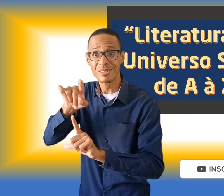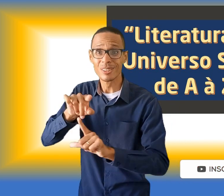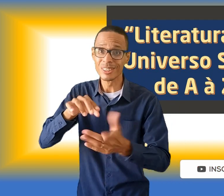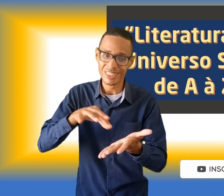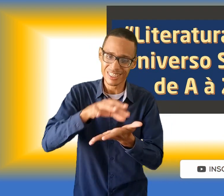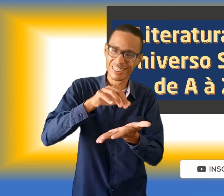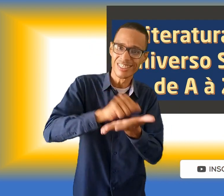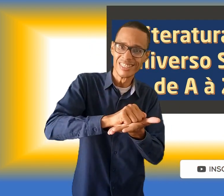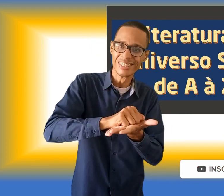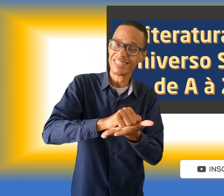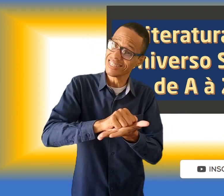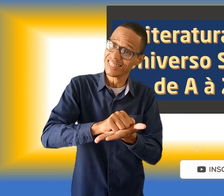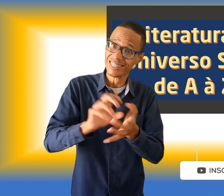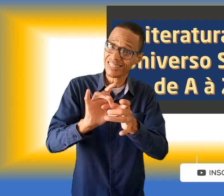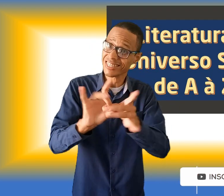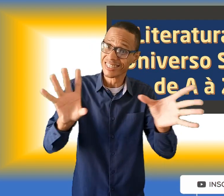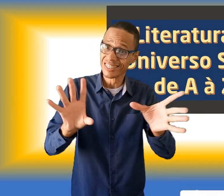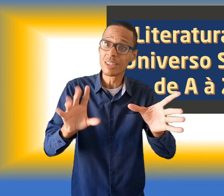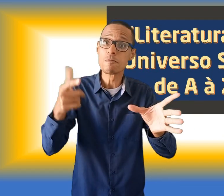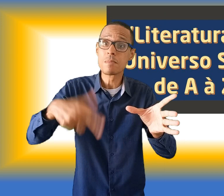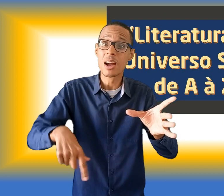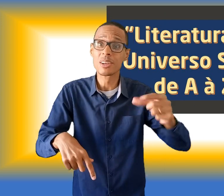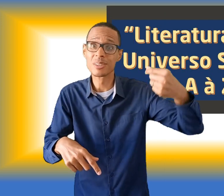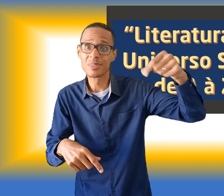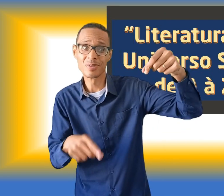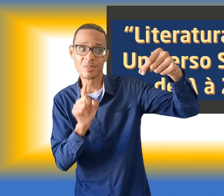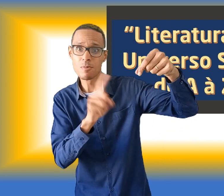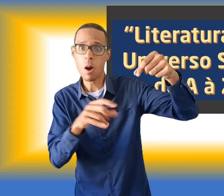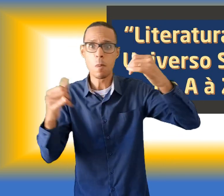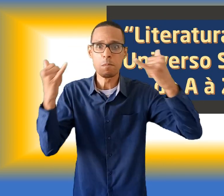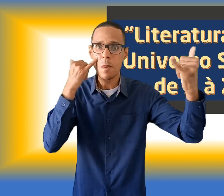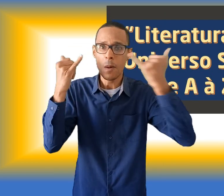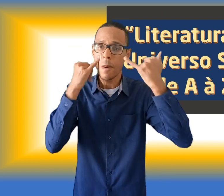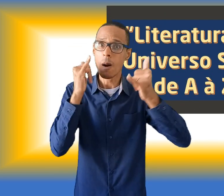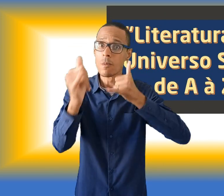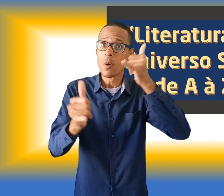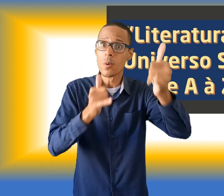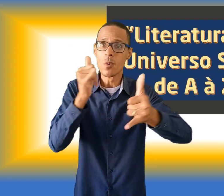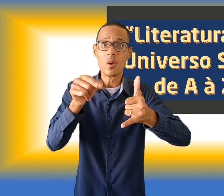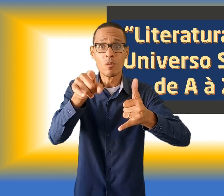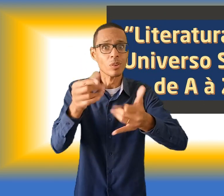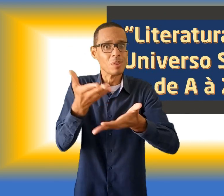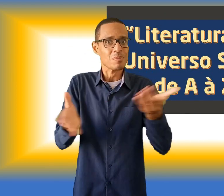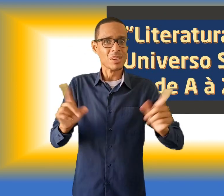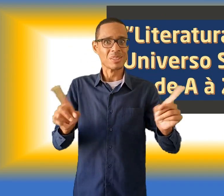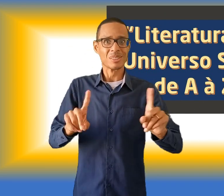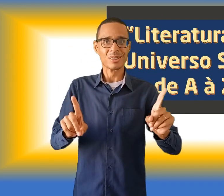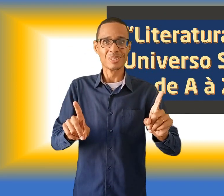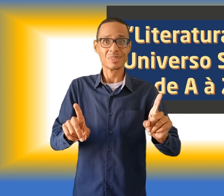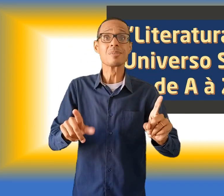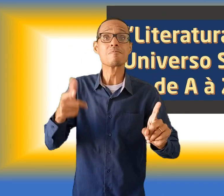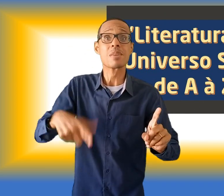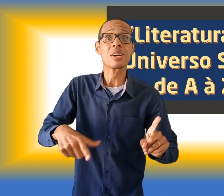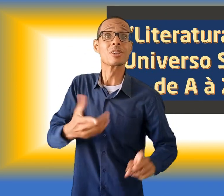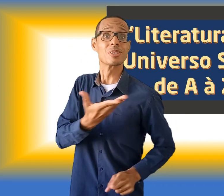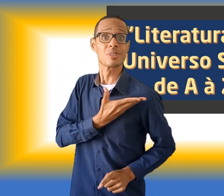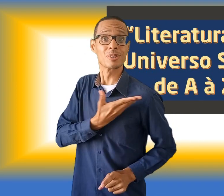Code. Inscreva-se e ative o sininho de notificações para não perder os próximos vídeos.